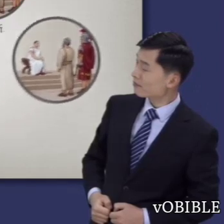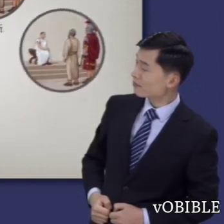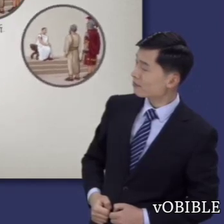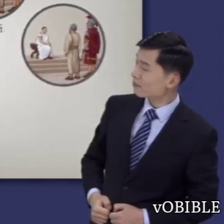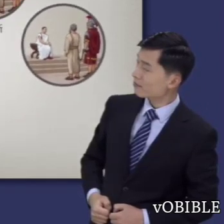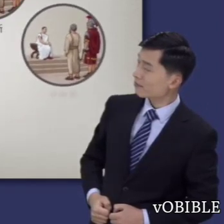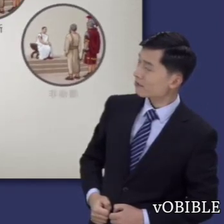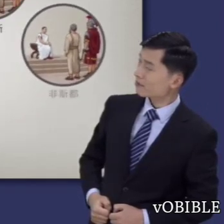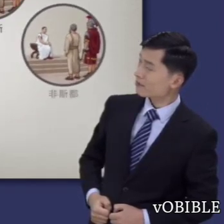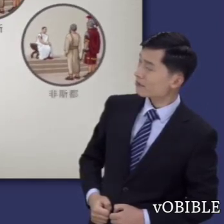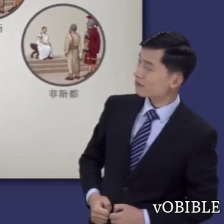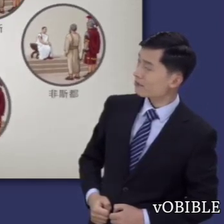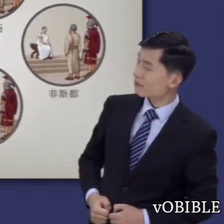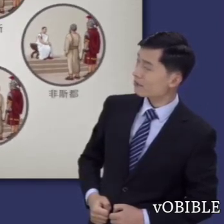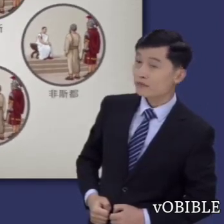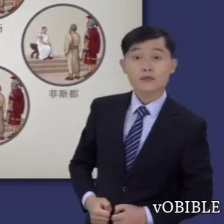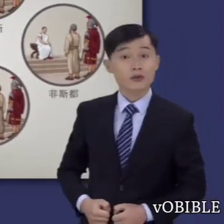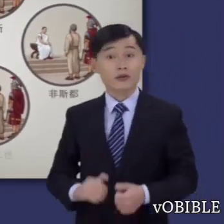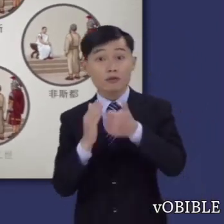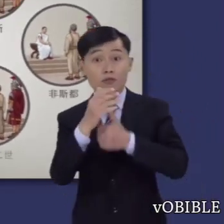希律亚基帕二世面前申辩。